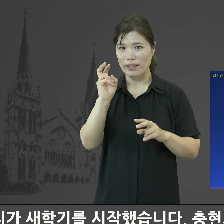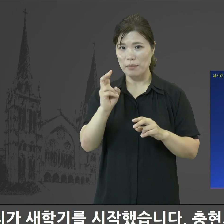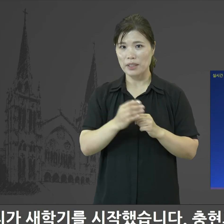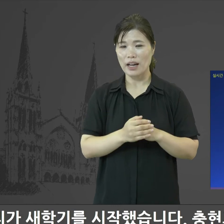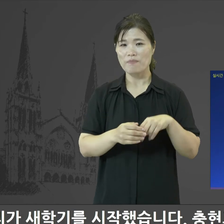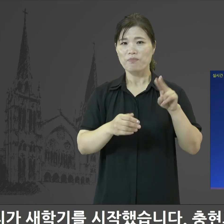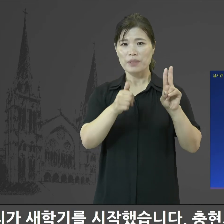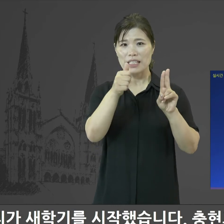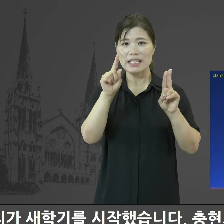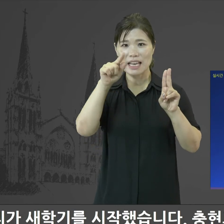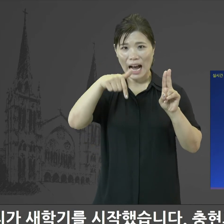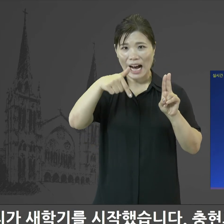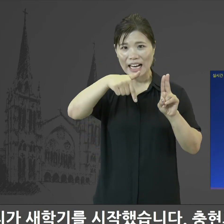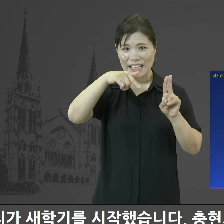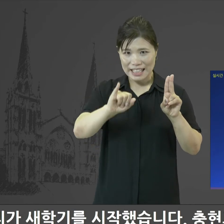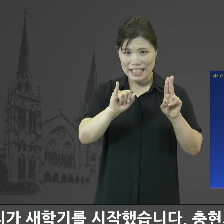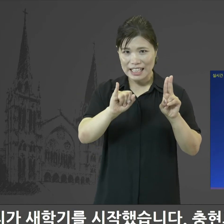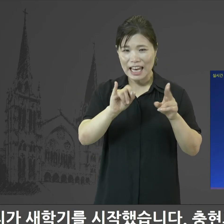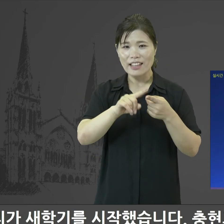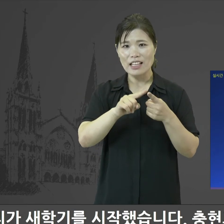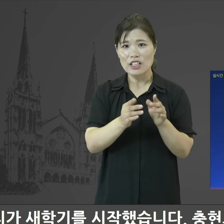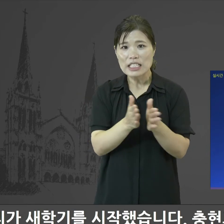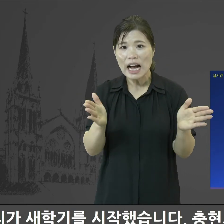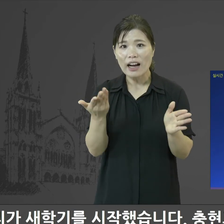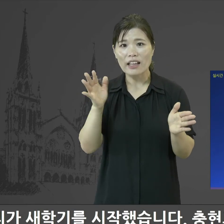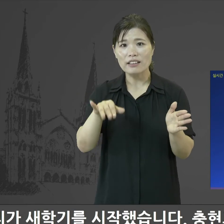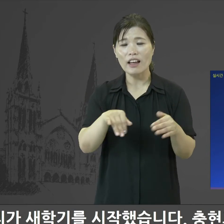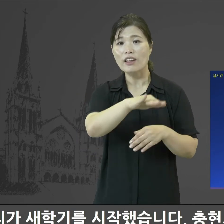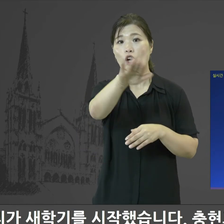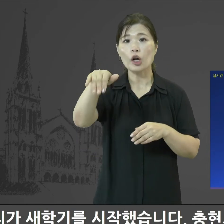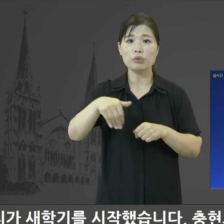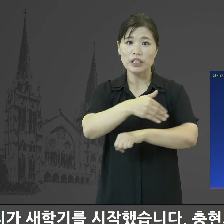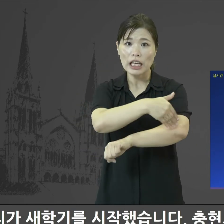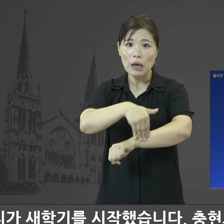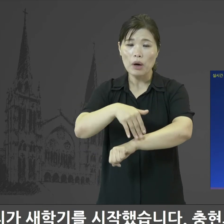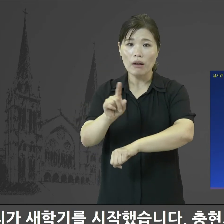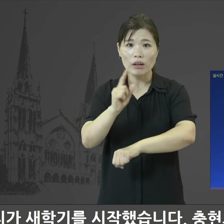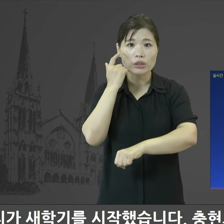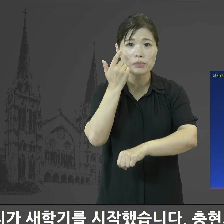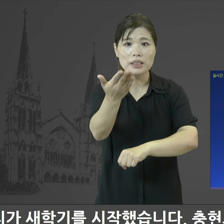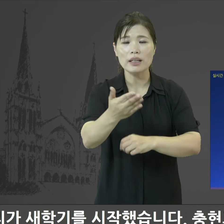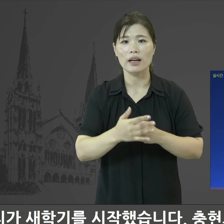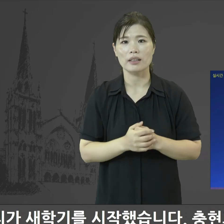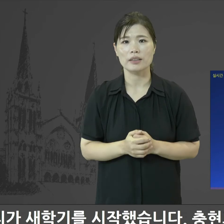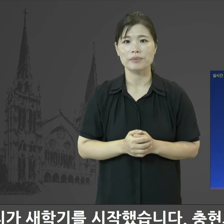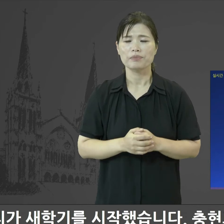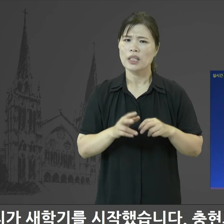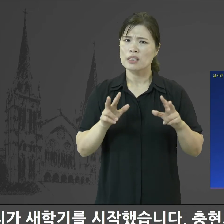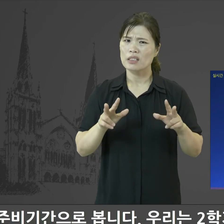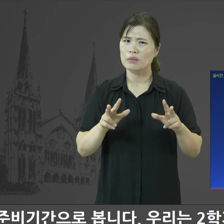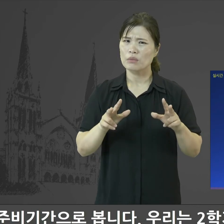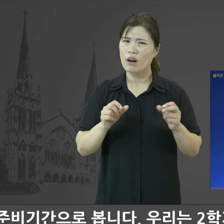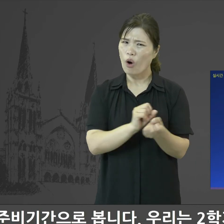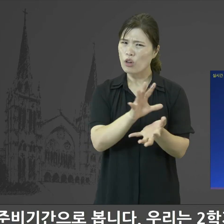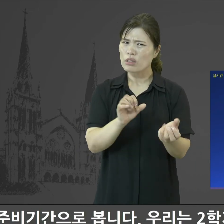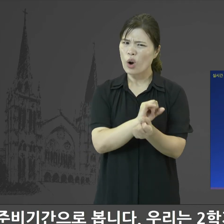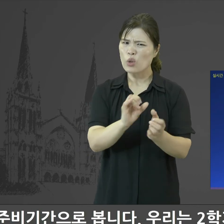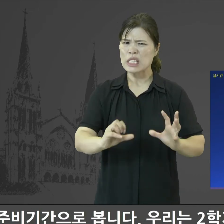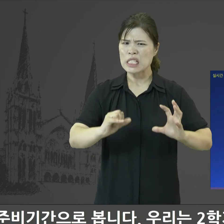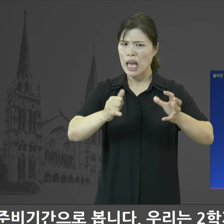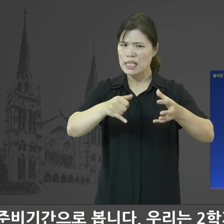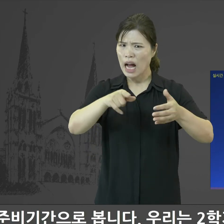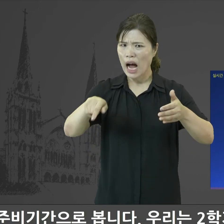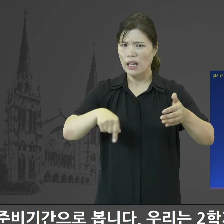내년을 설계합니다. 여러분의 계획은 어떻습니까? 저는 여러분들이 이 점점 혼탁하고 어지러워져 가는